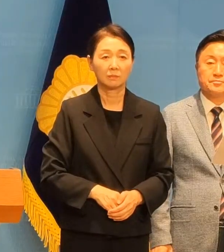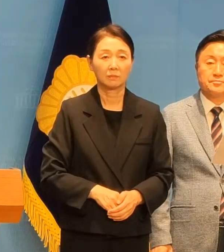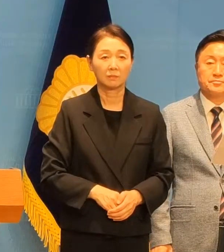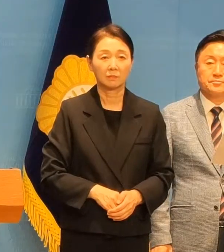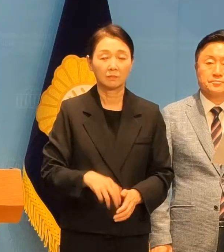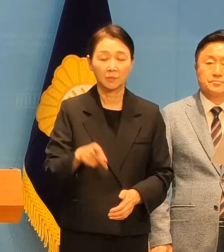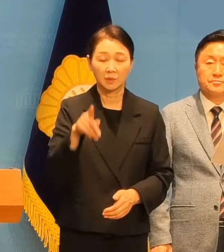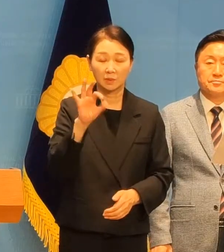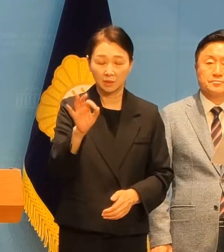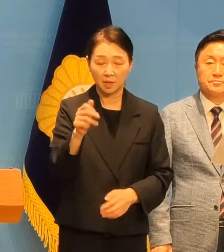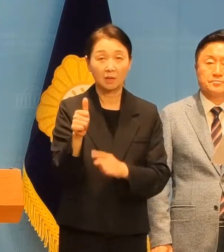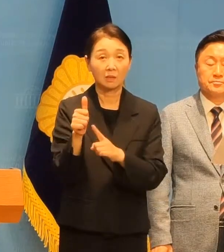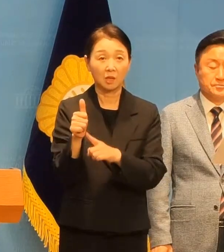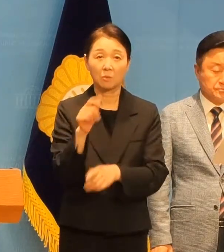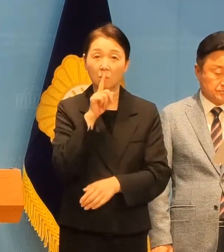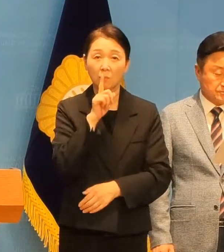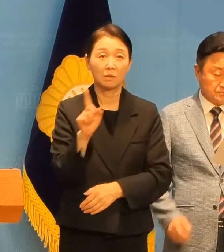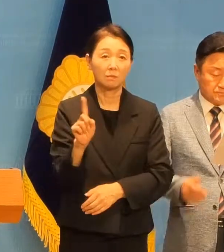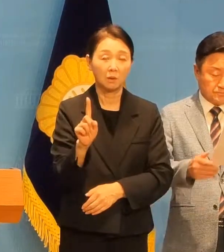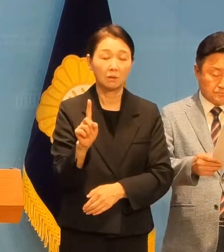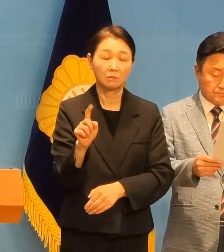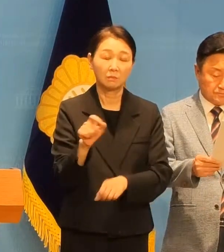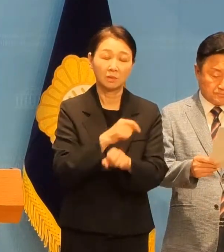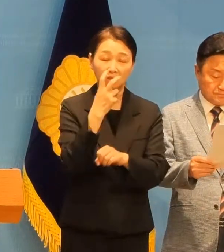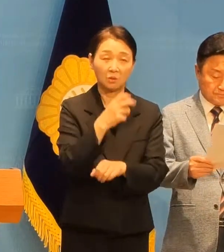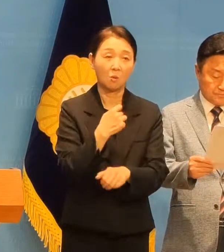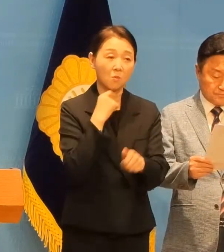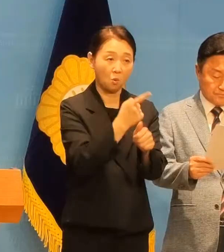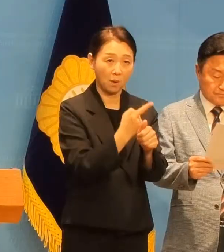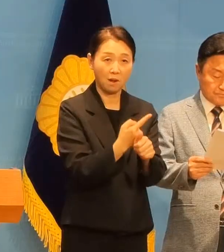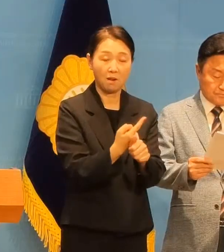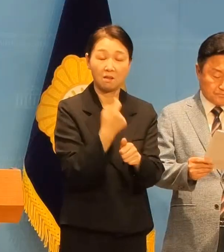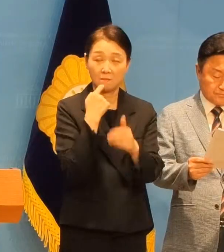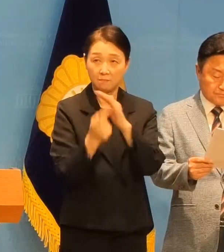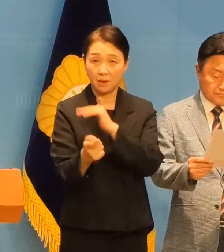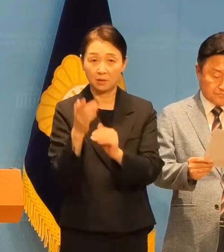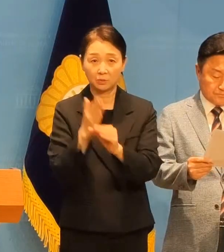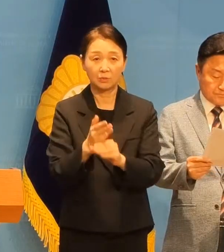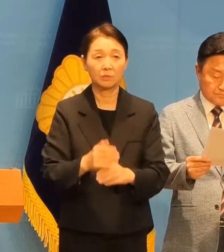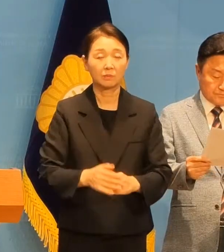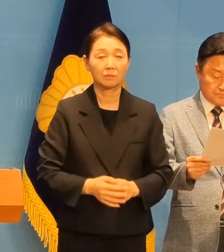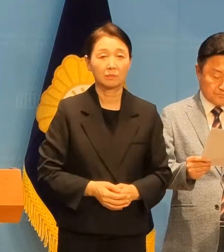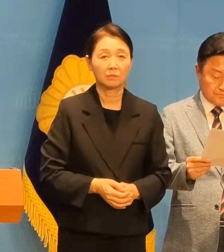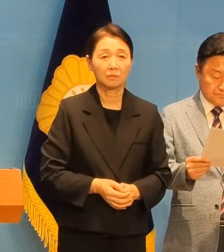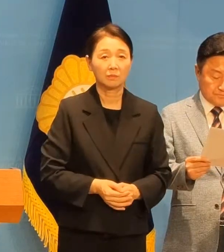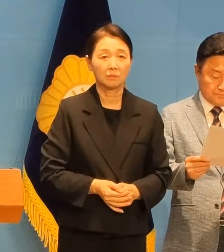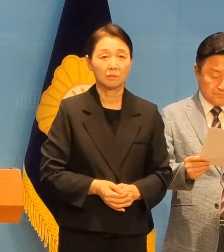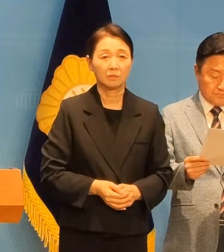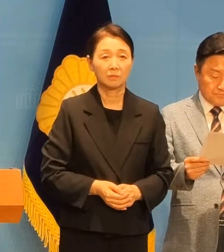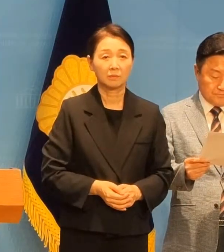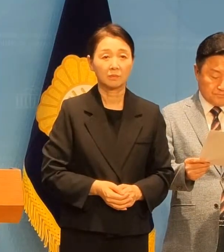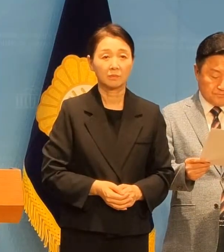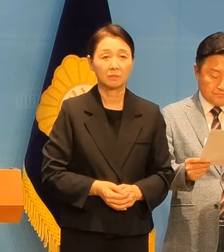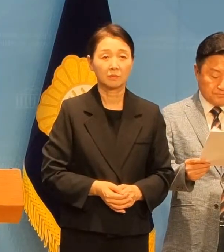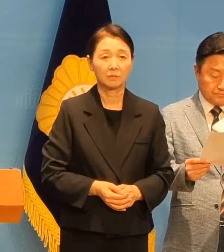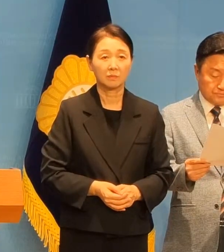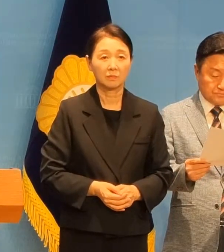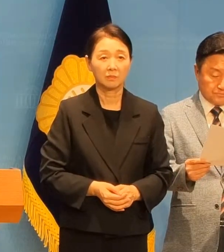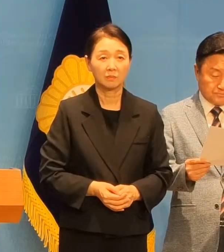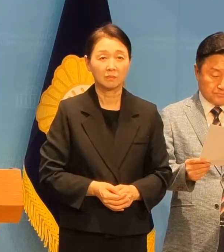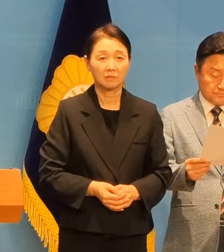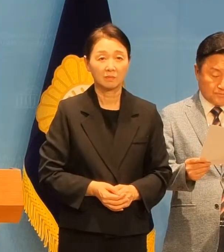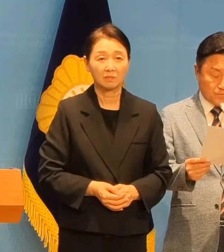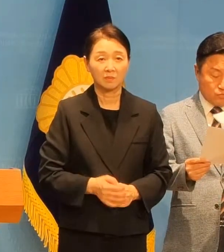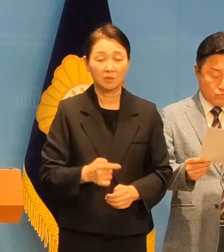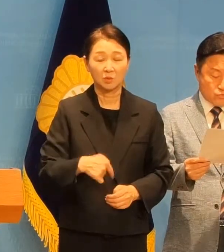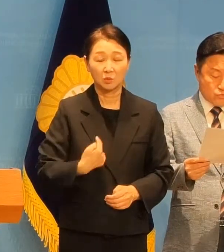장동혁 대표는 한술 더 떠 특검을 고발하겠다고 엄포까지 놓았습니다. 제발 저린